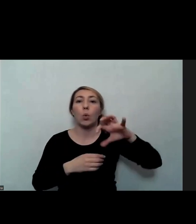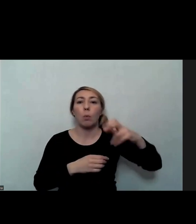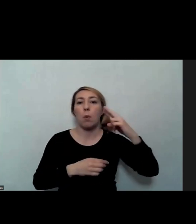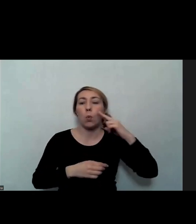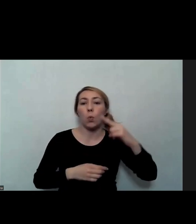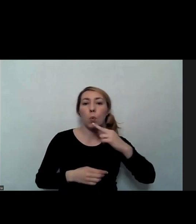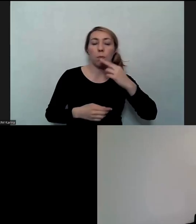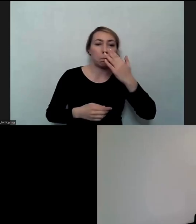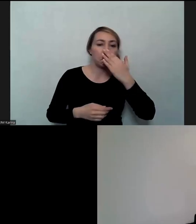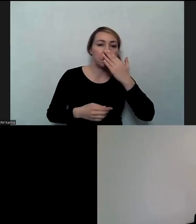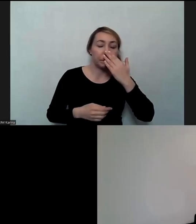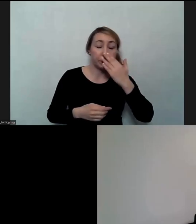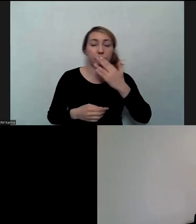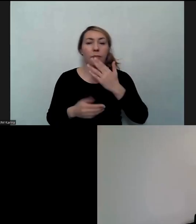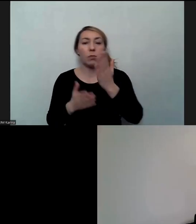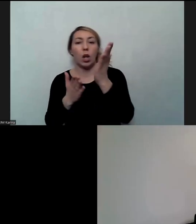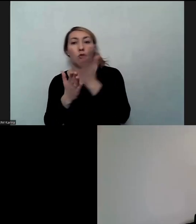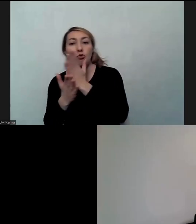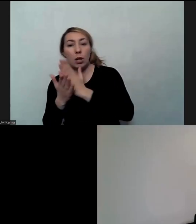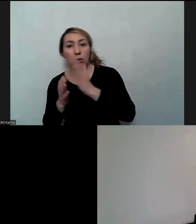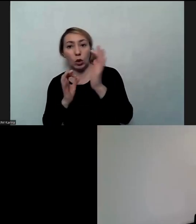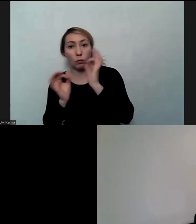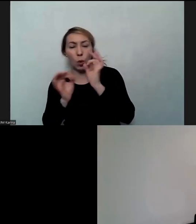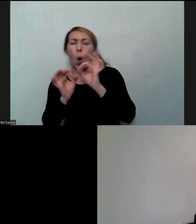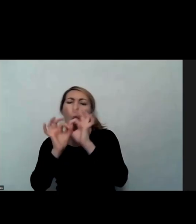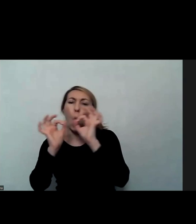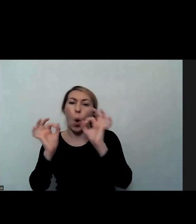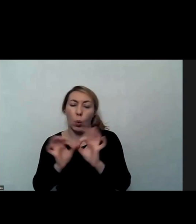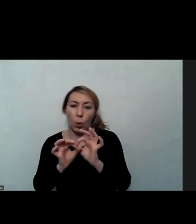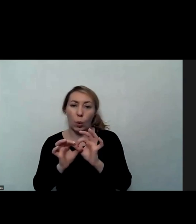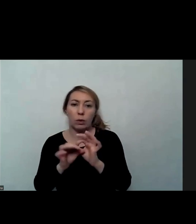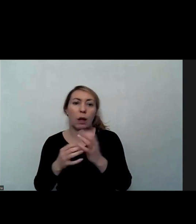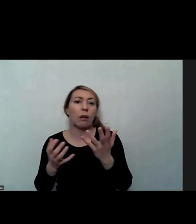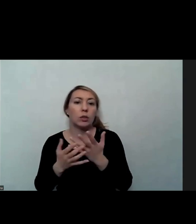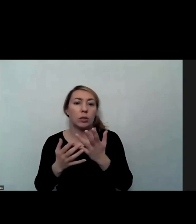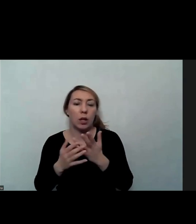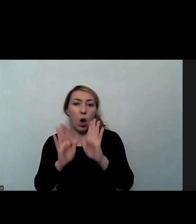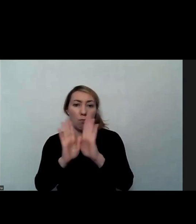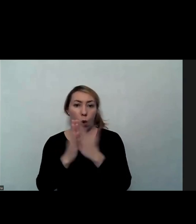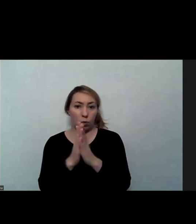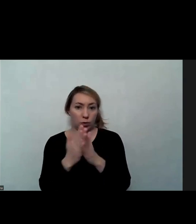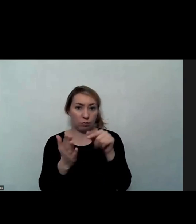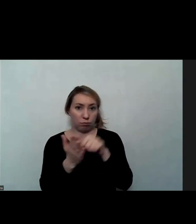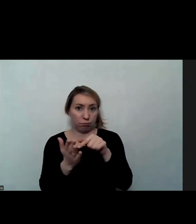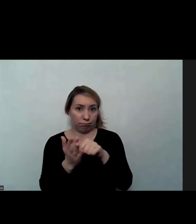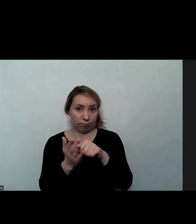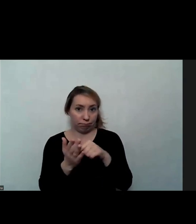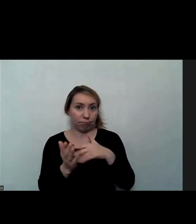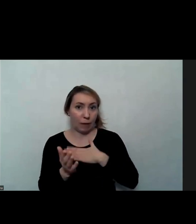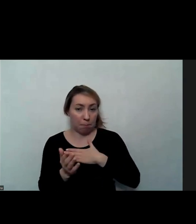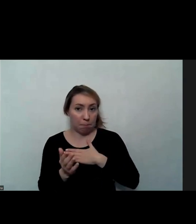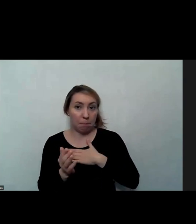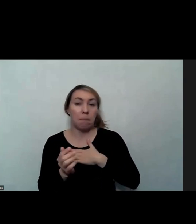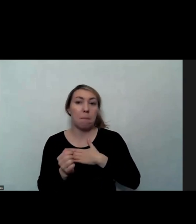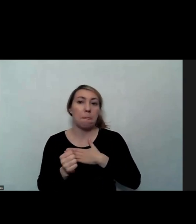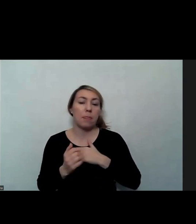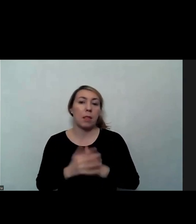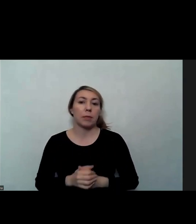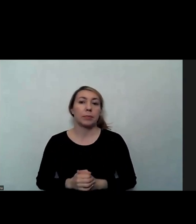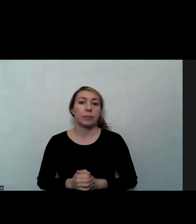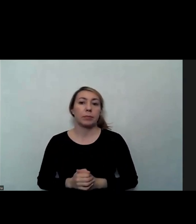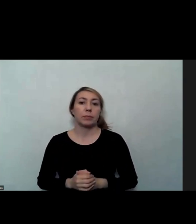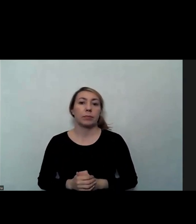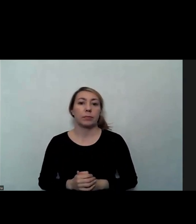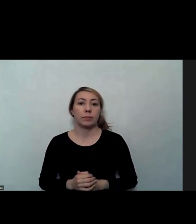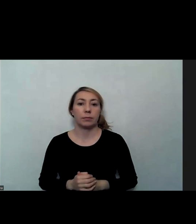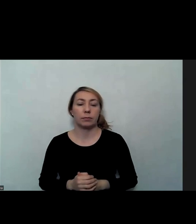Część takich informacji bardzo ogólnych znajduje się w podręczniku i tam też można